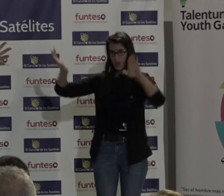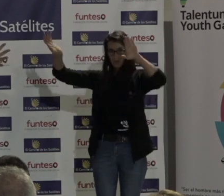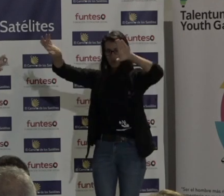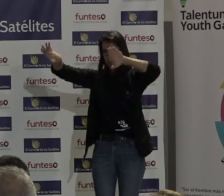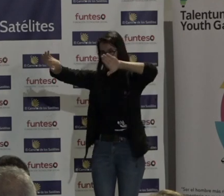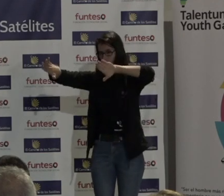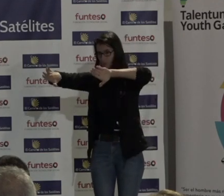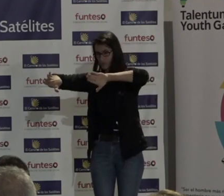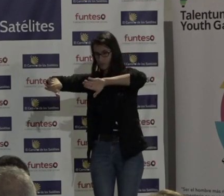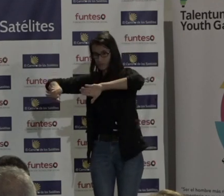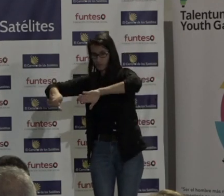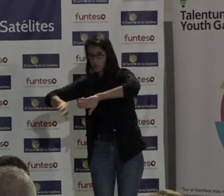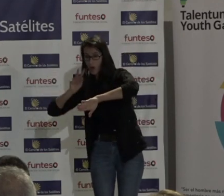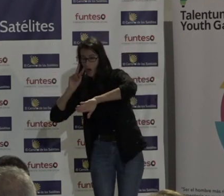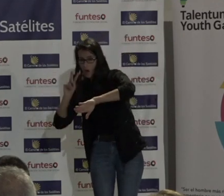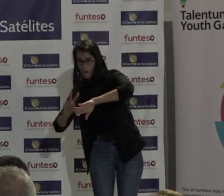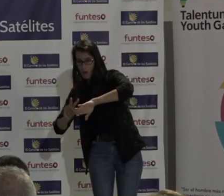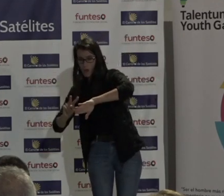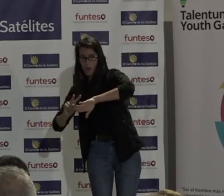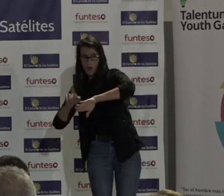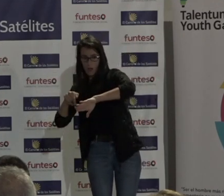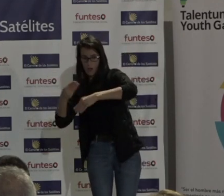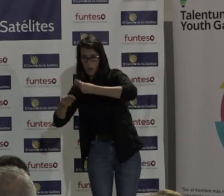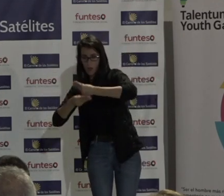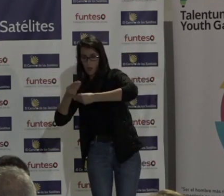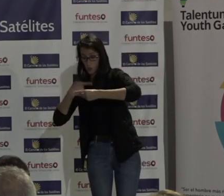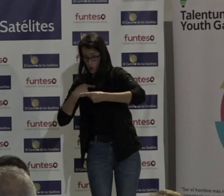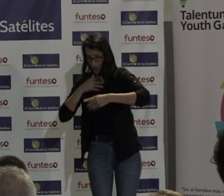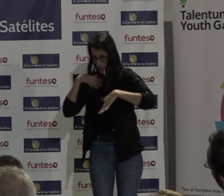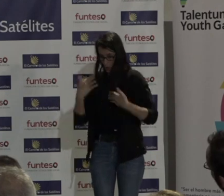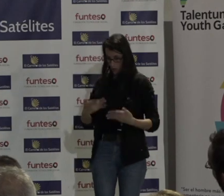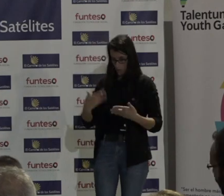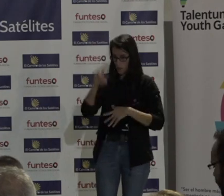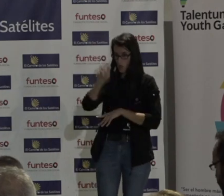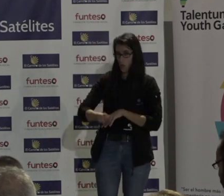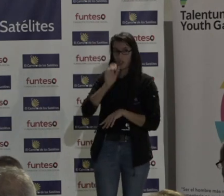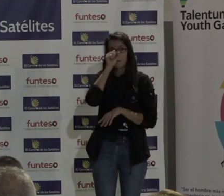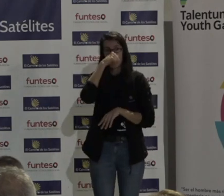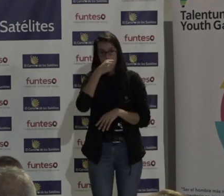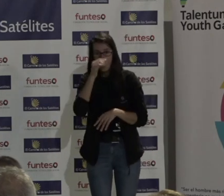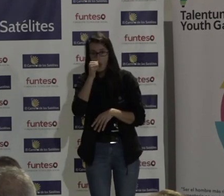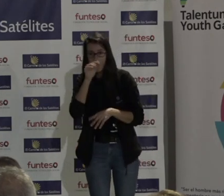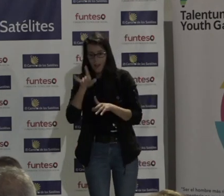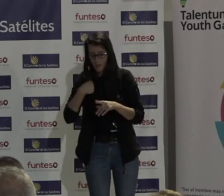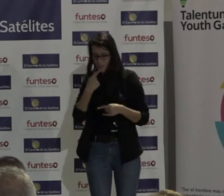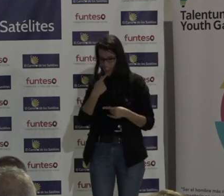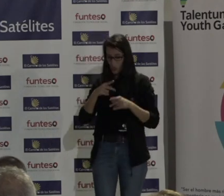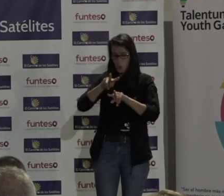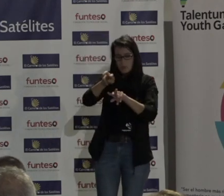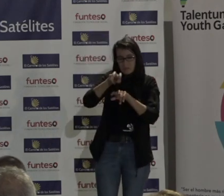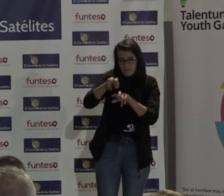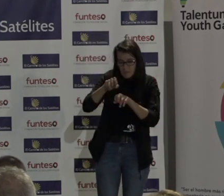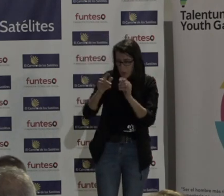bancales que hoy podemos observar? Yo tengo amigos bodegueros actuales que para hacer un pequeño bancal me han dicho, no